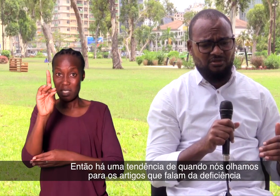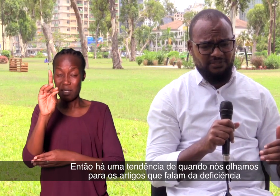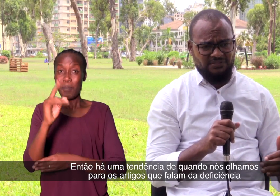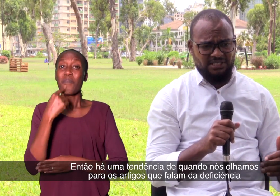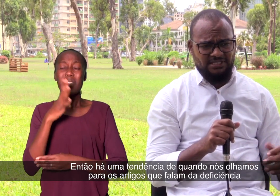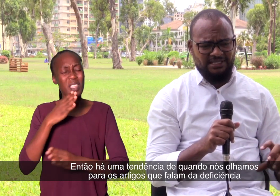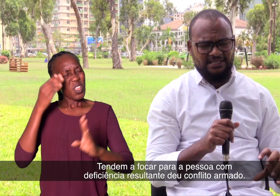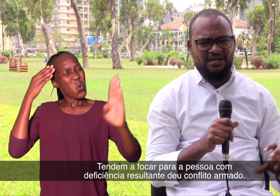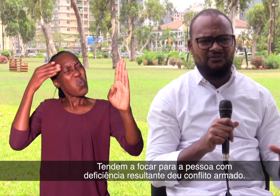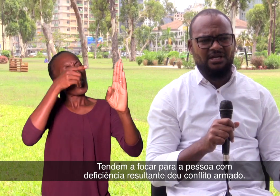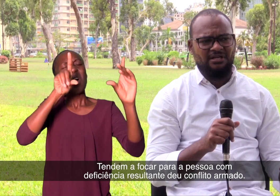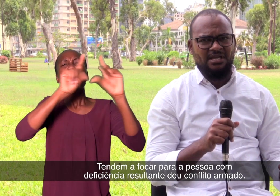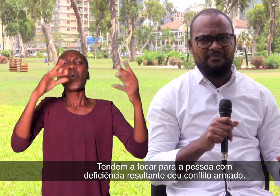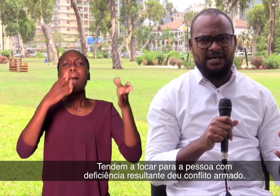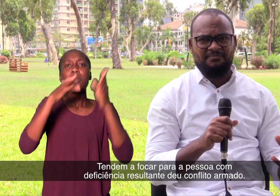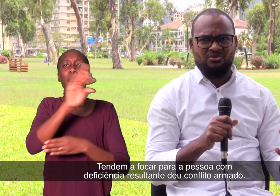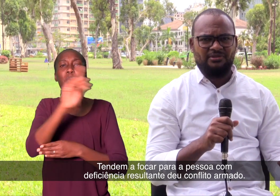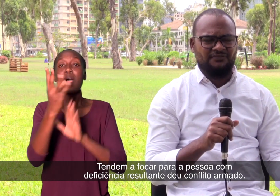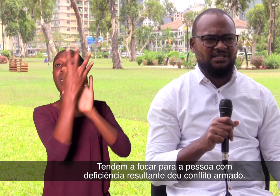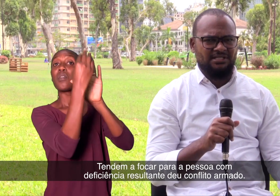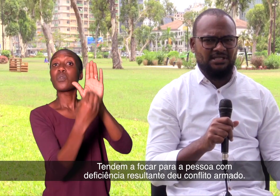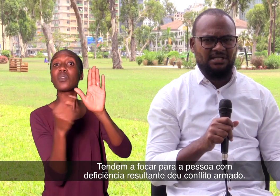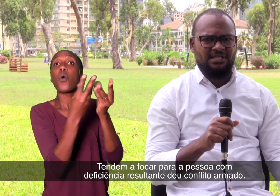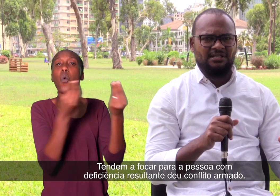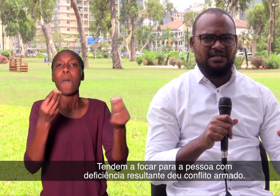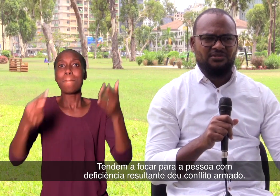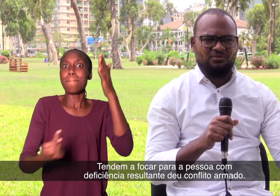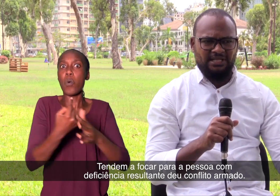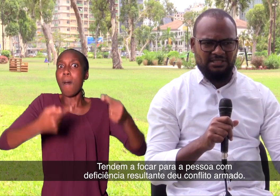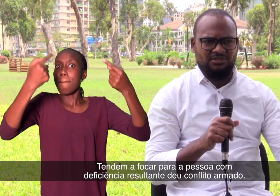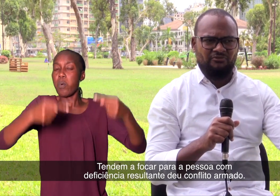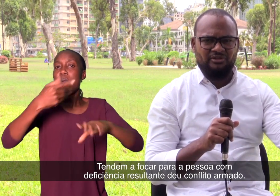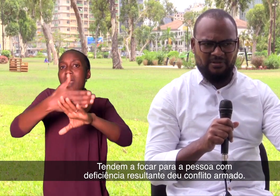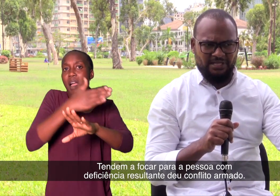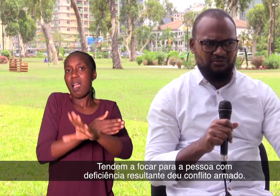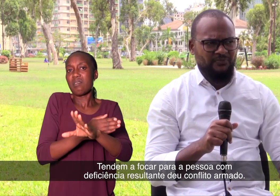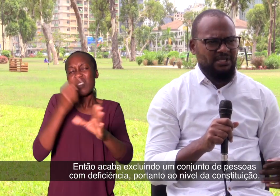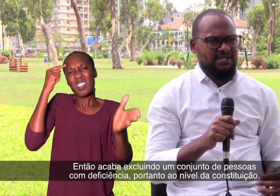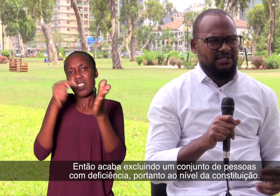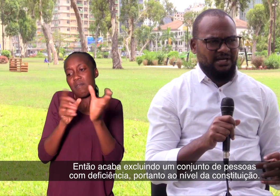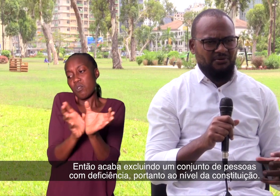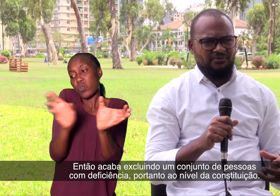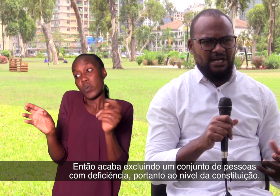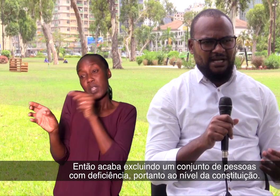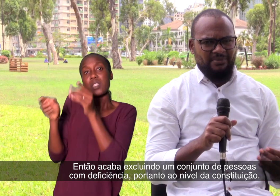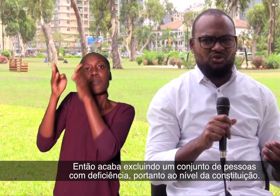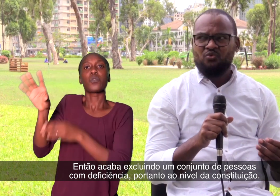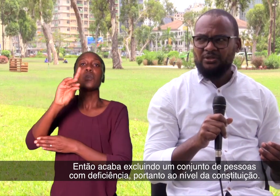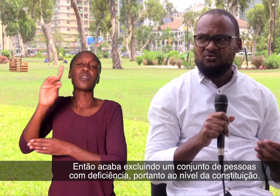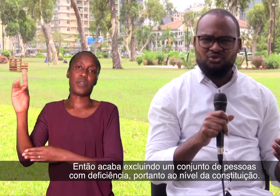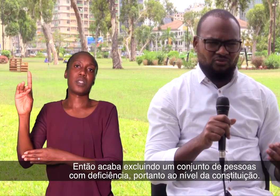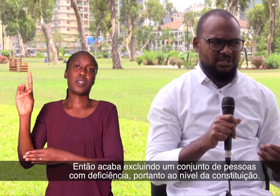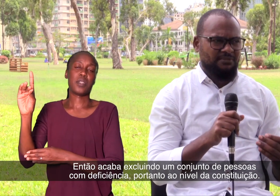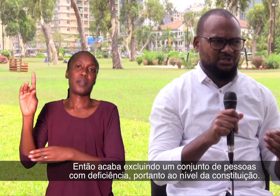falam da pessoa com deficiência, tendem a focar para a pessoa com deficiência resultante de conflito armado. Então, acaba